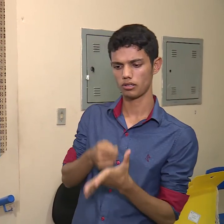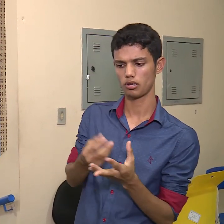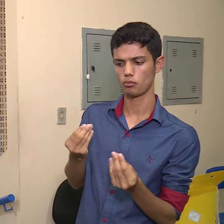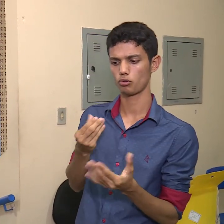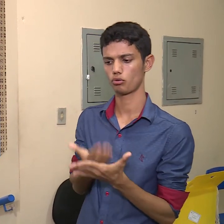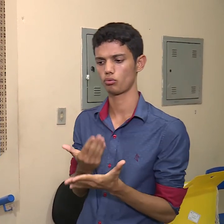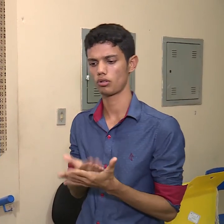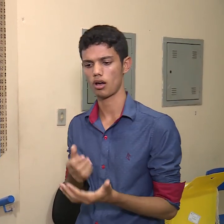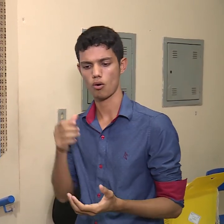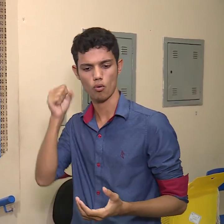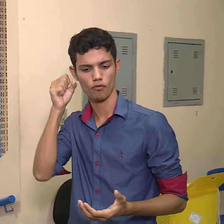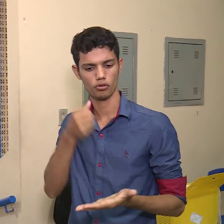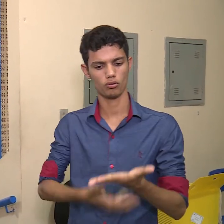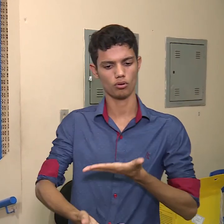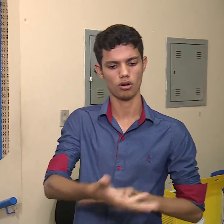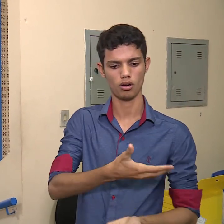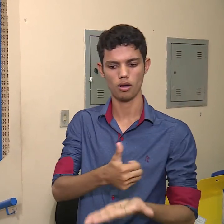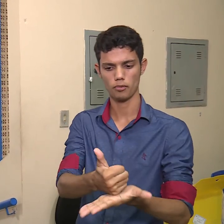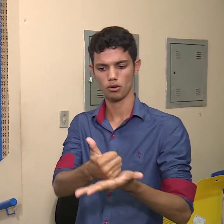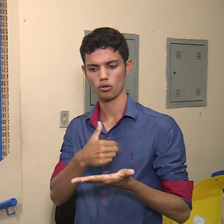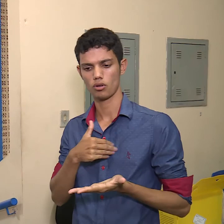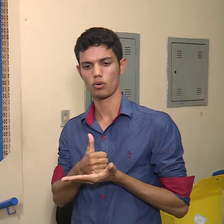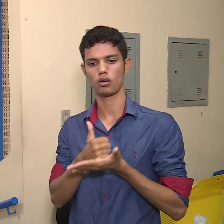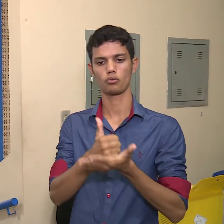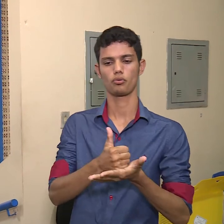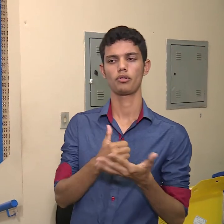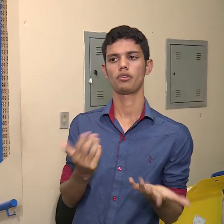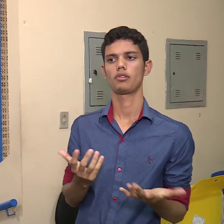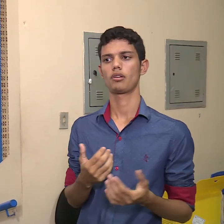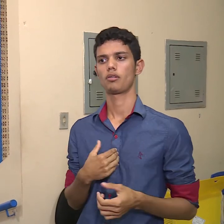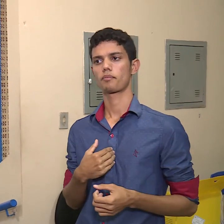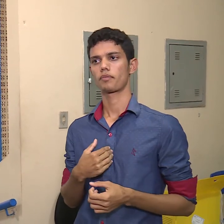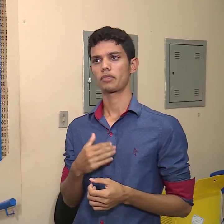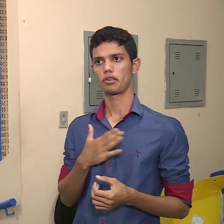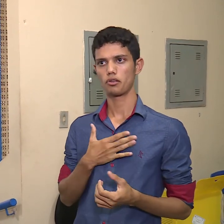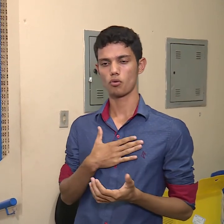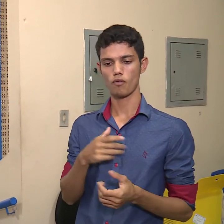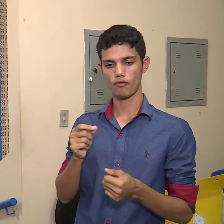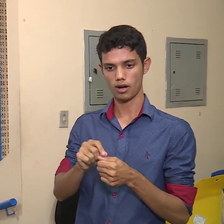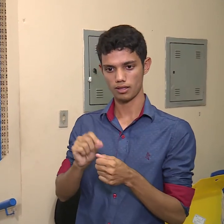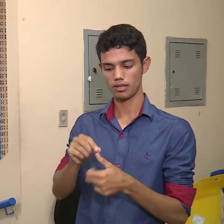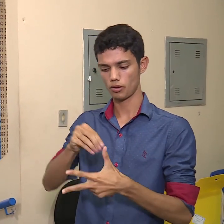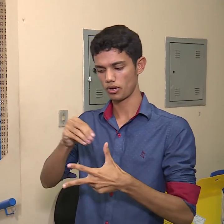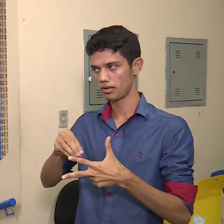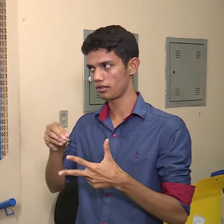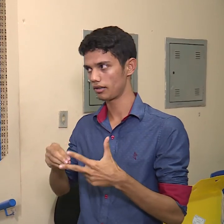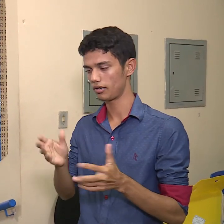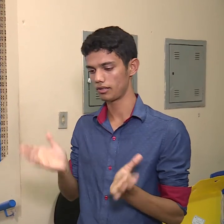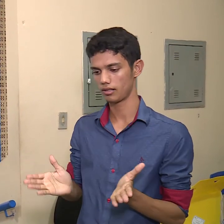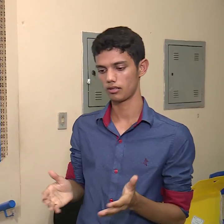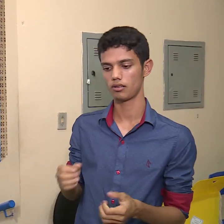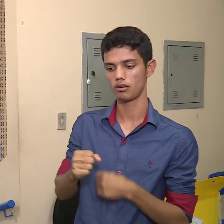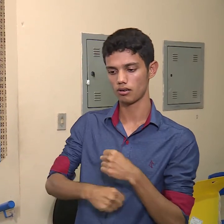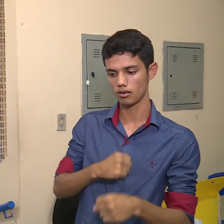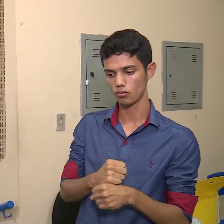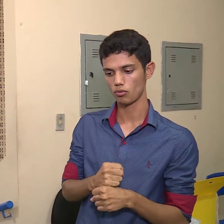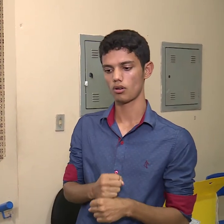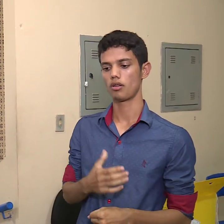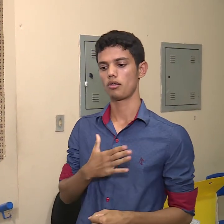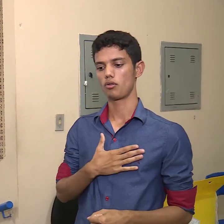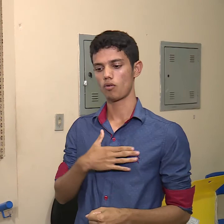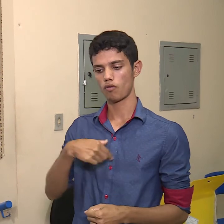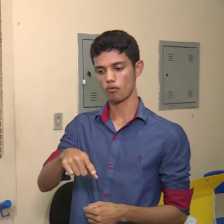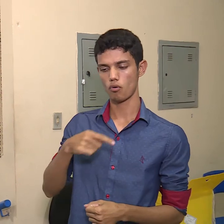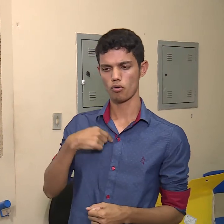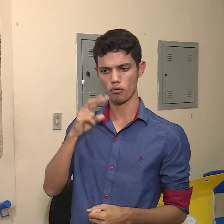Mas, o que acontecia? Não tinha intérprete, mas os meus colegas ouvintes me ajudavam, né? Então,